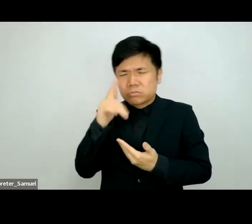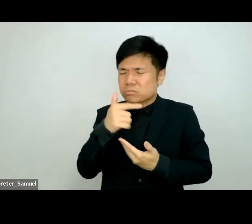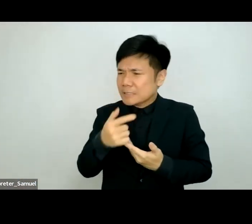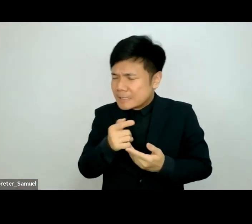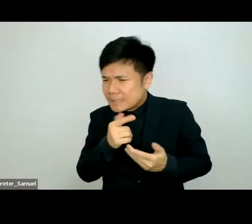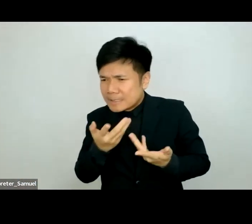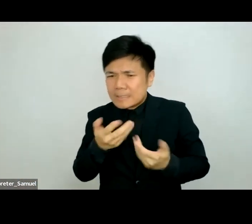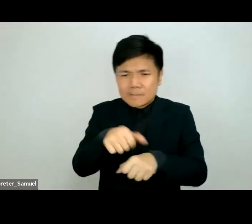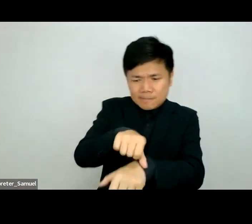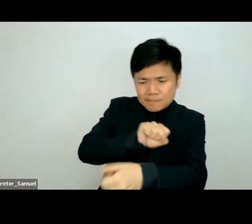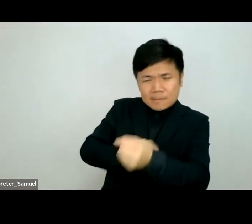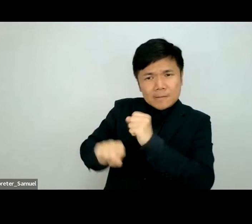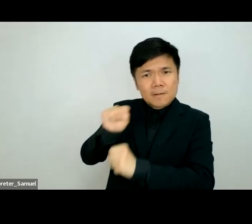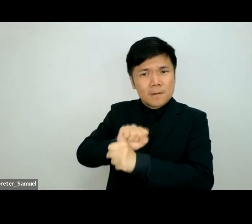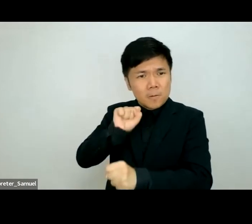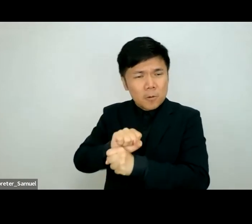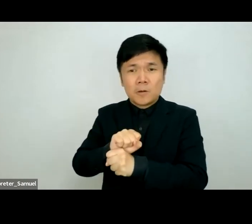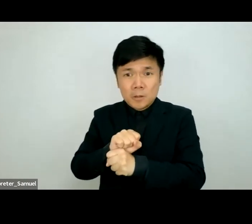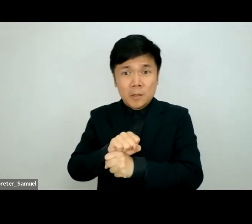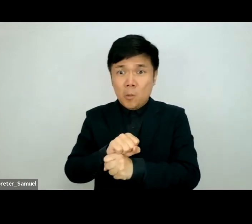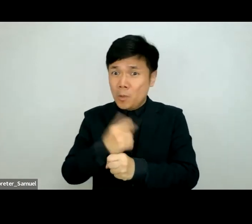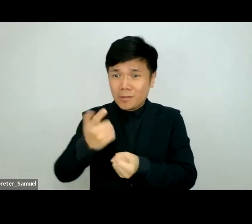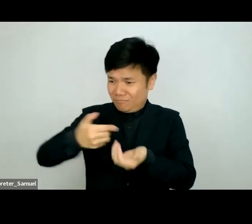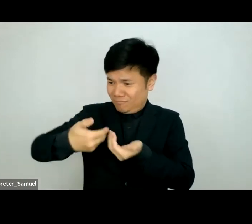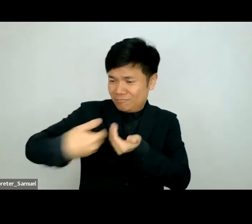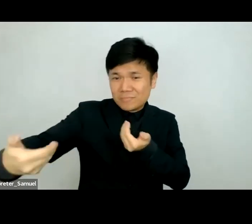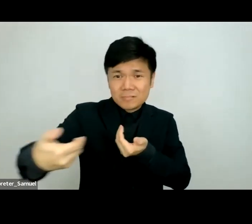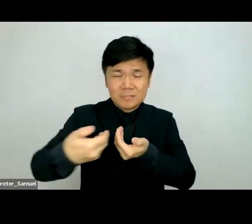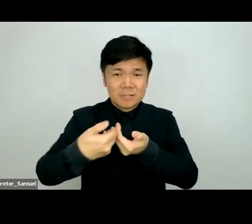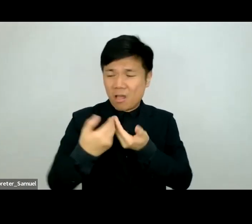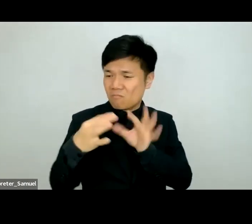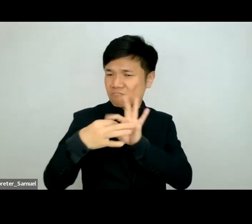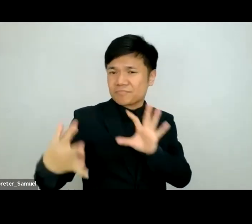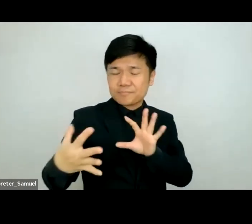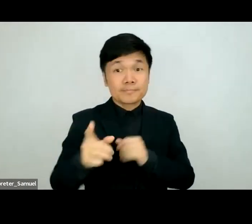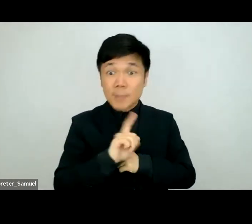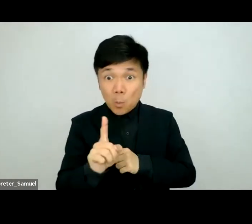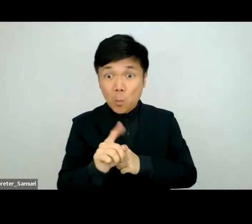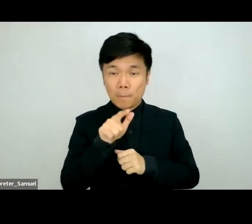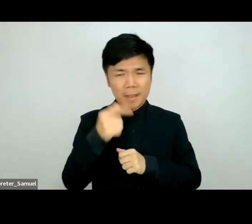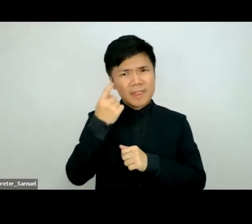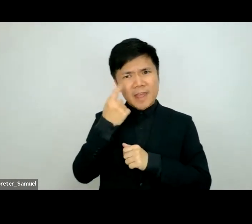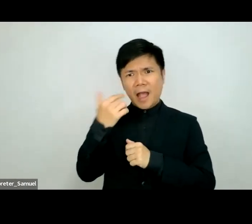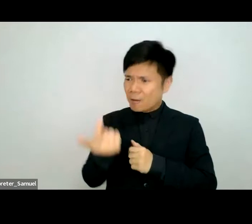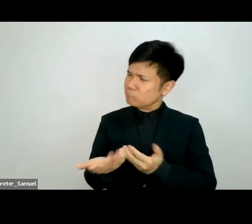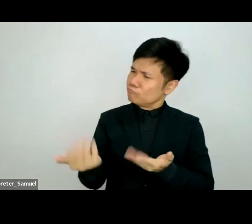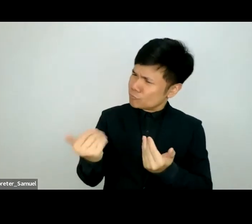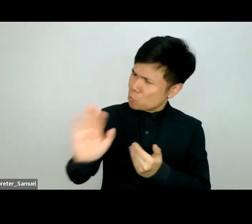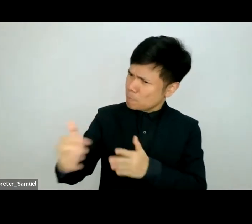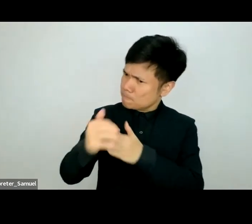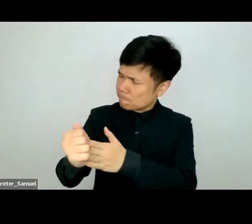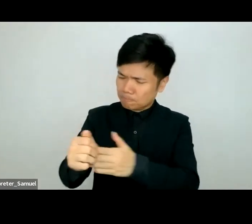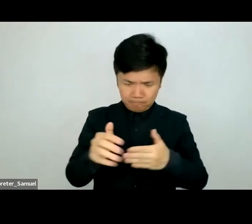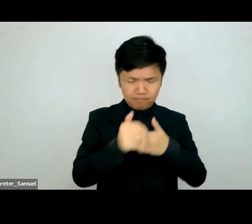où on ne peut pas travailler pour des raisons diverses, par manque de collaboration sur le terrain, par